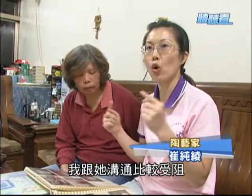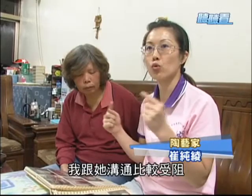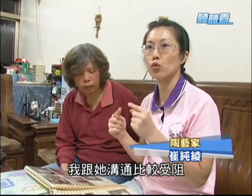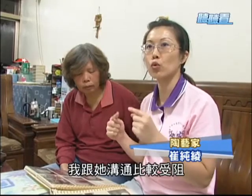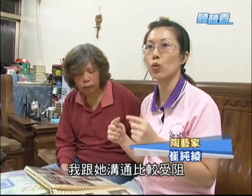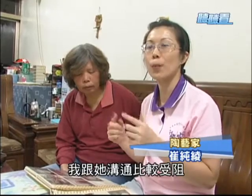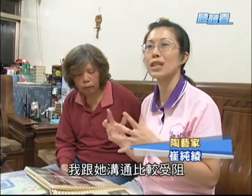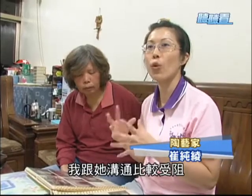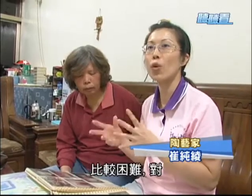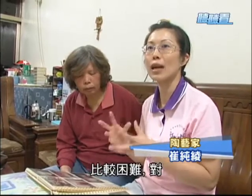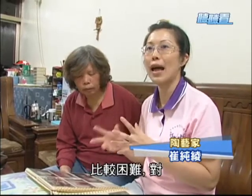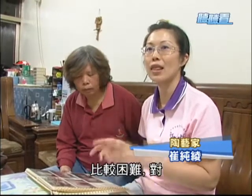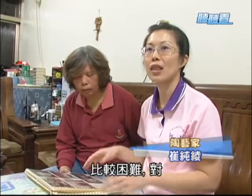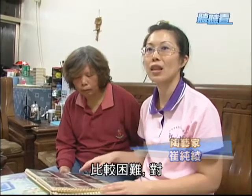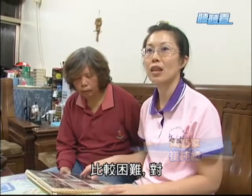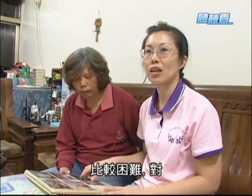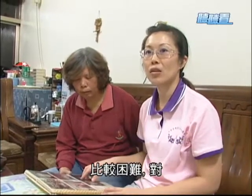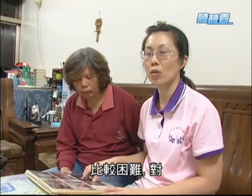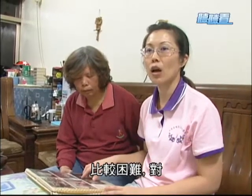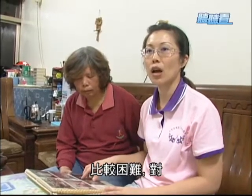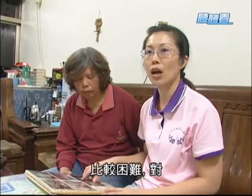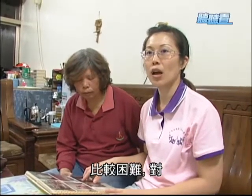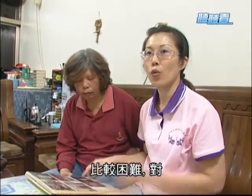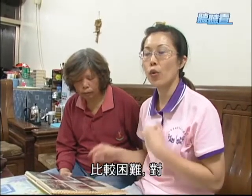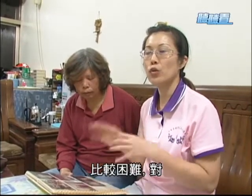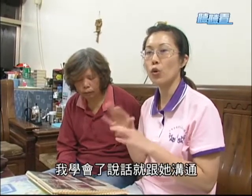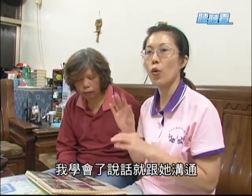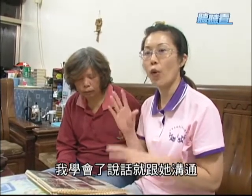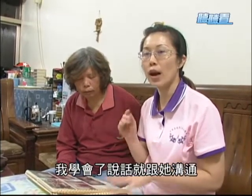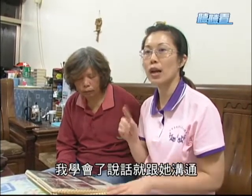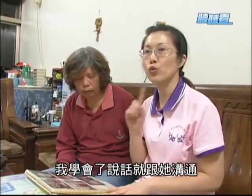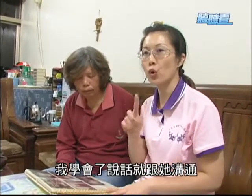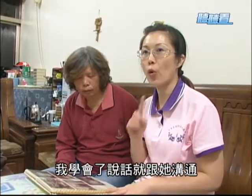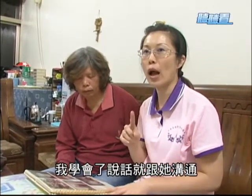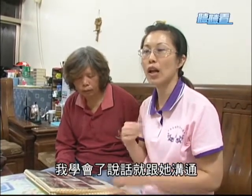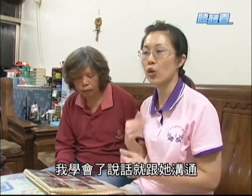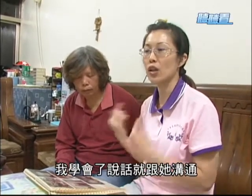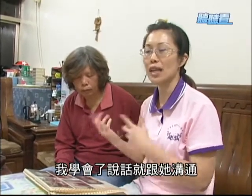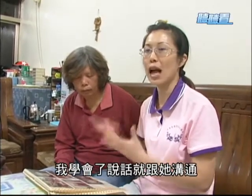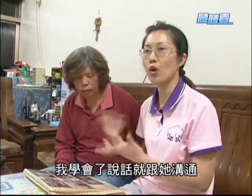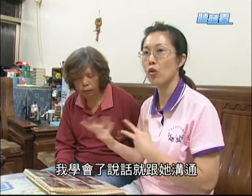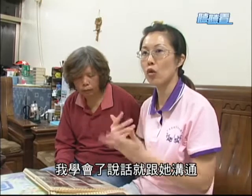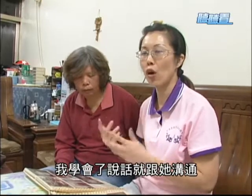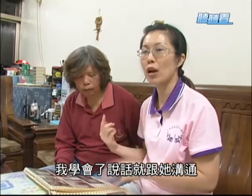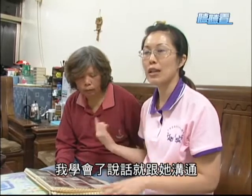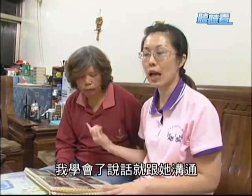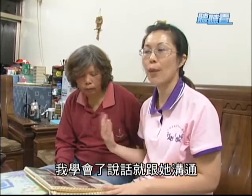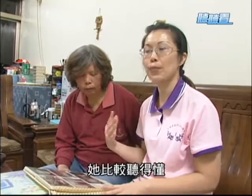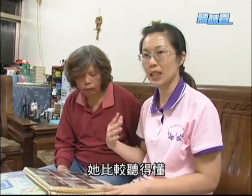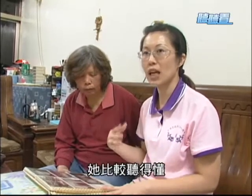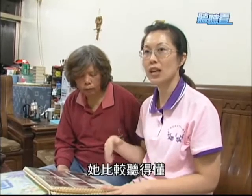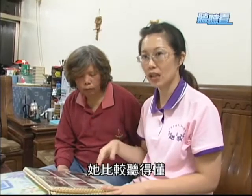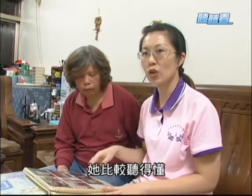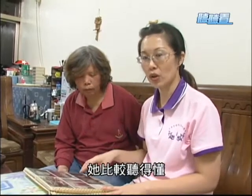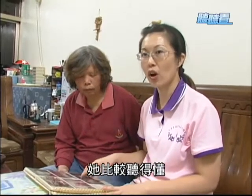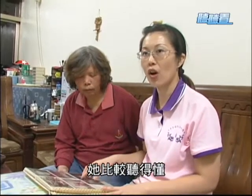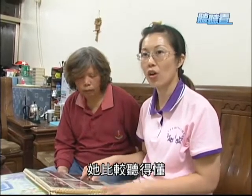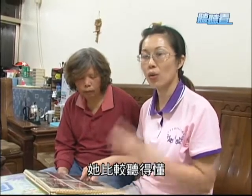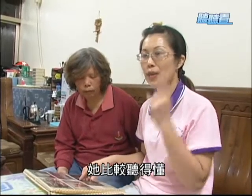度，比较困难，对吧？我学会了说话，就跟大家沟通，他比较能得到，听